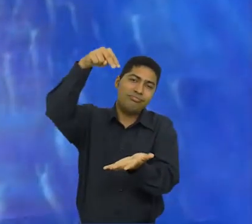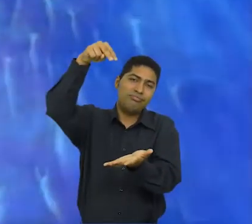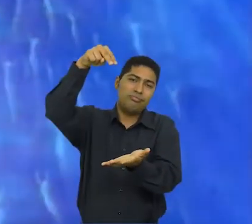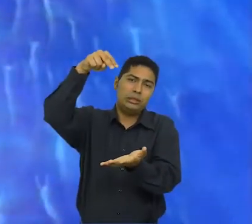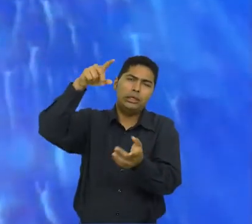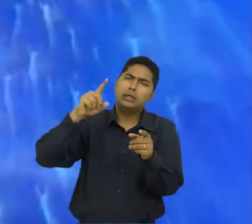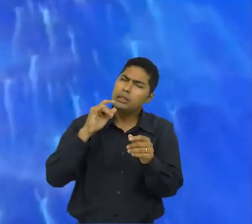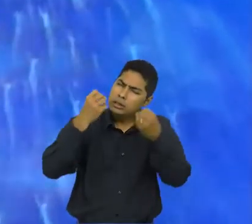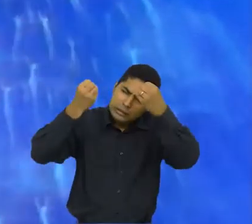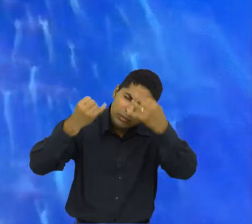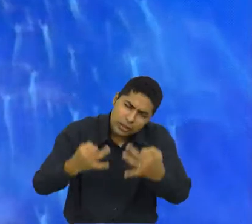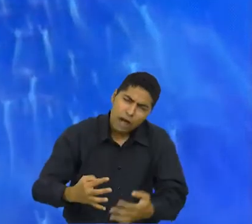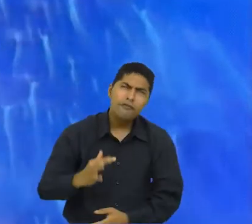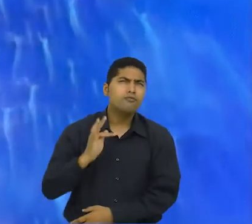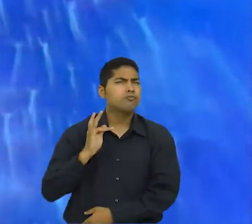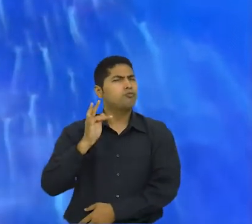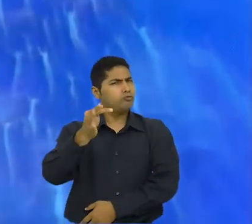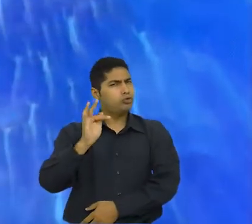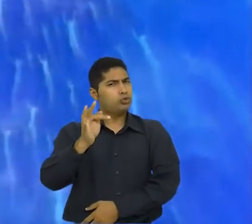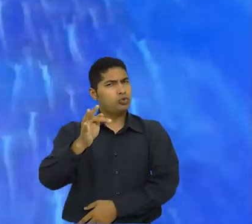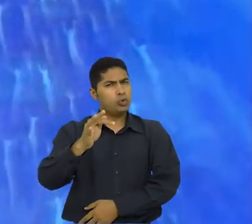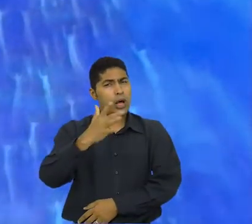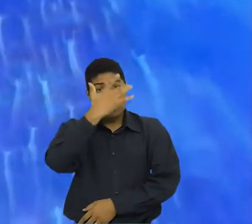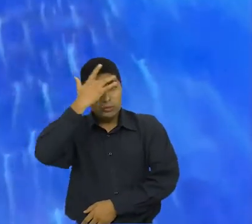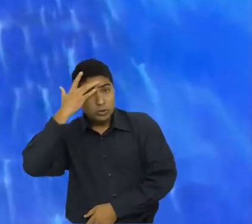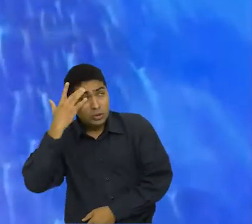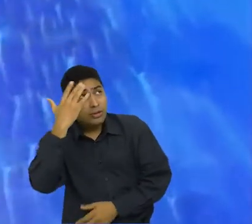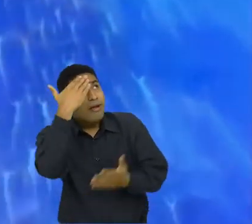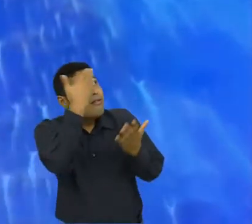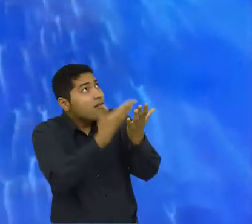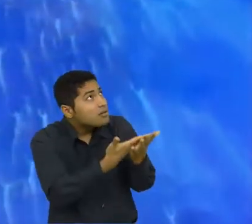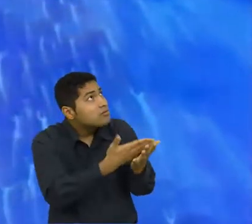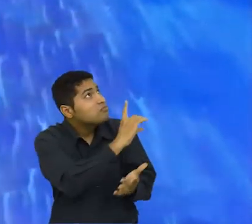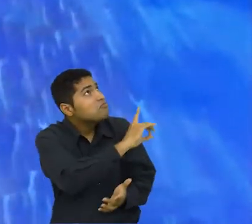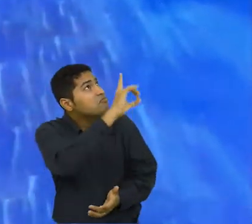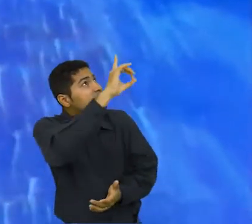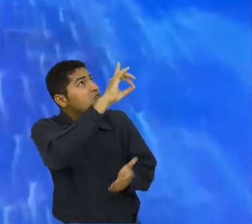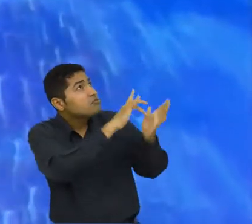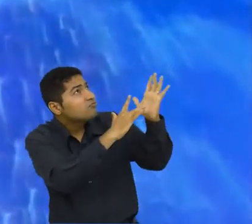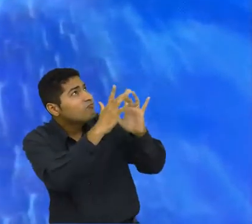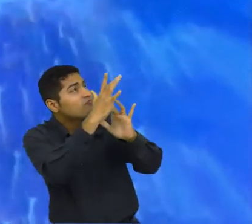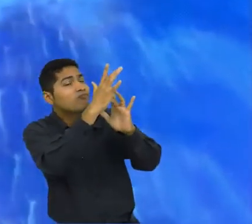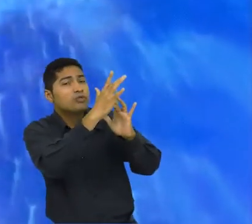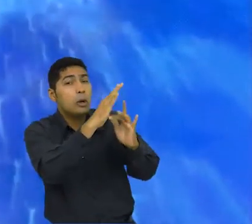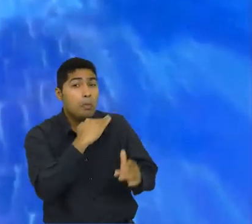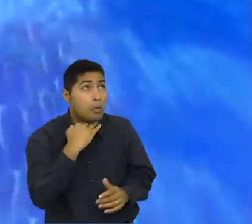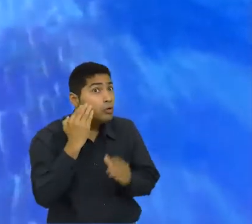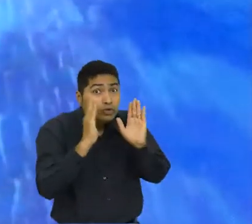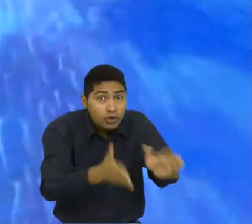em Deus, confiaram somente em Jesus como Salvador e Senhor, e já tiverem morrido, receberão corpos novos, ressuscitarão